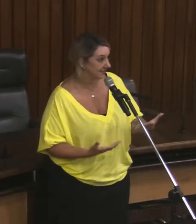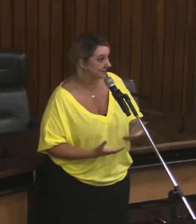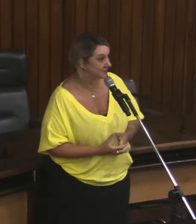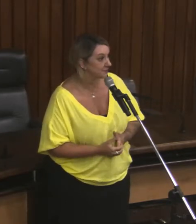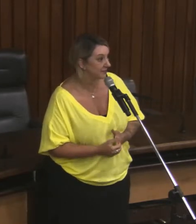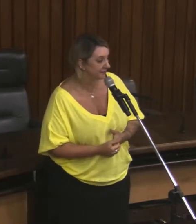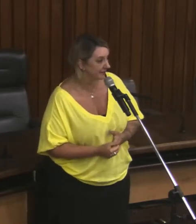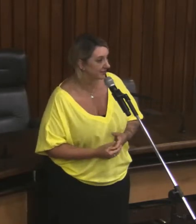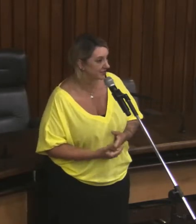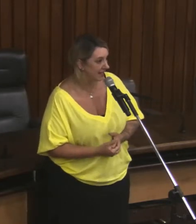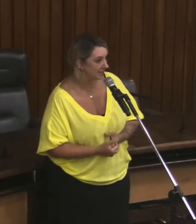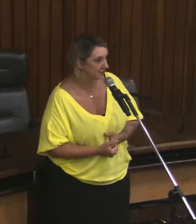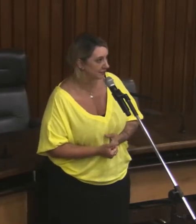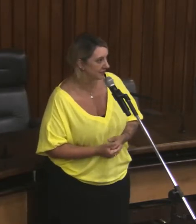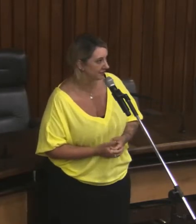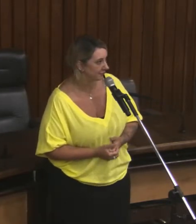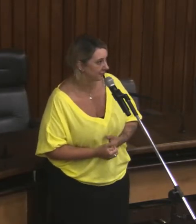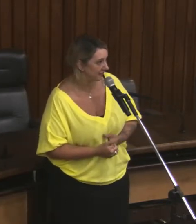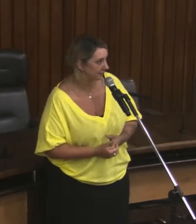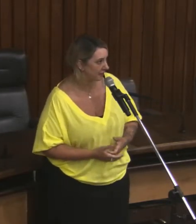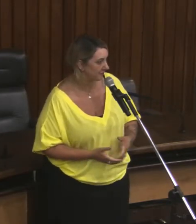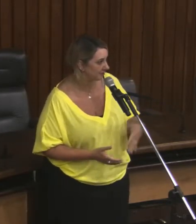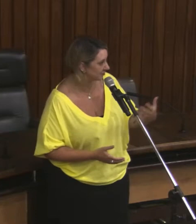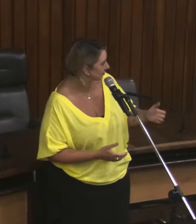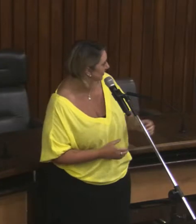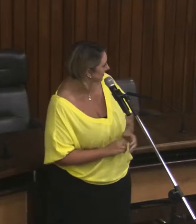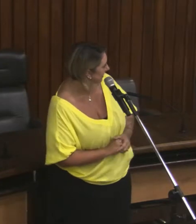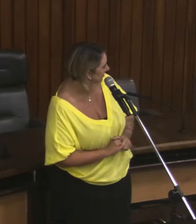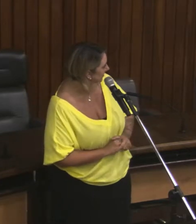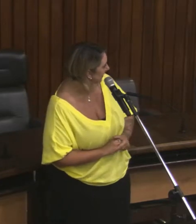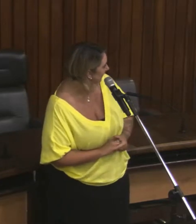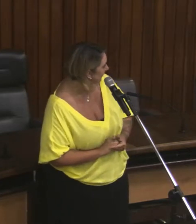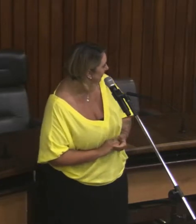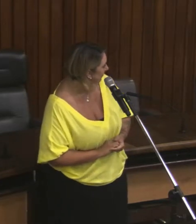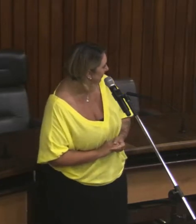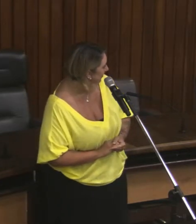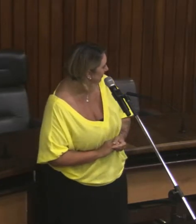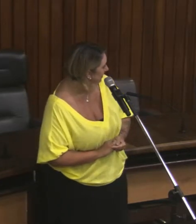sintam-se privilegiados, porque ficou para fora mais uns 400, né, Marcondes?